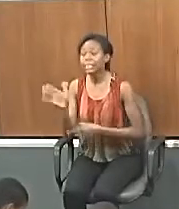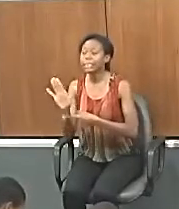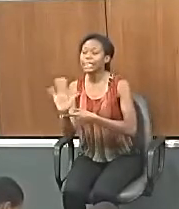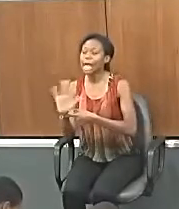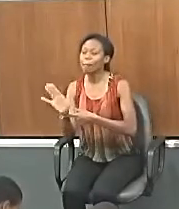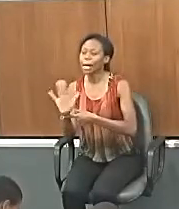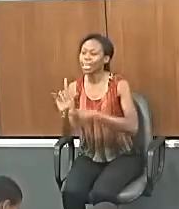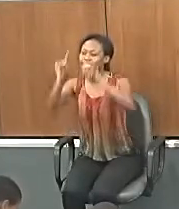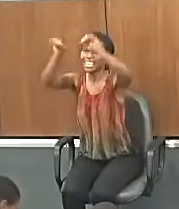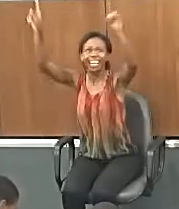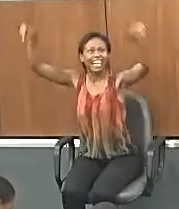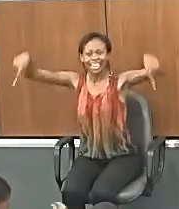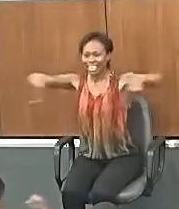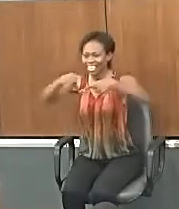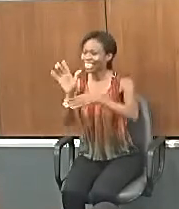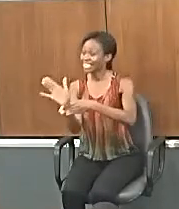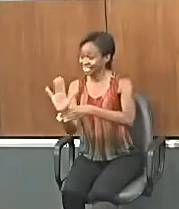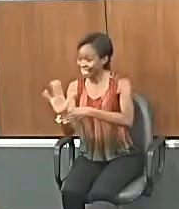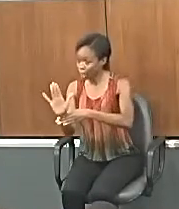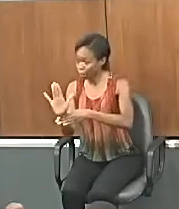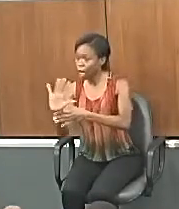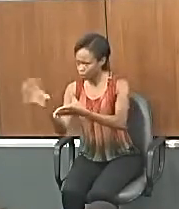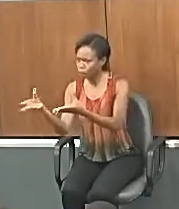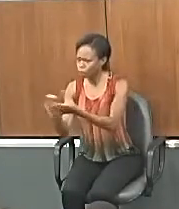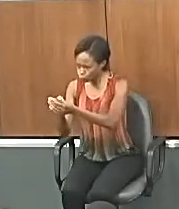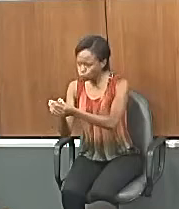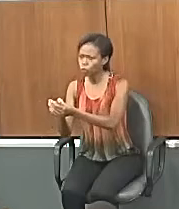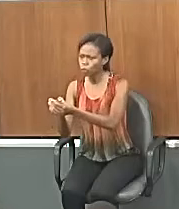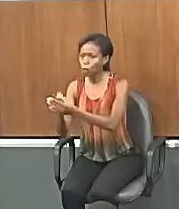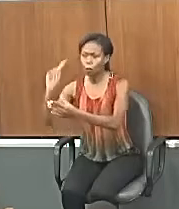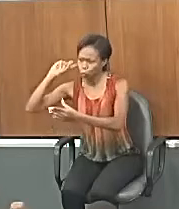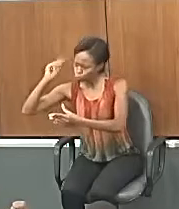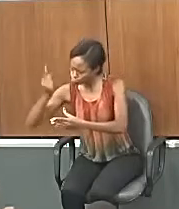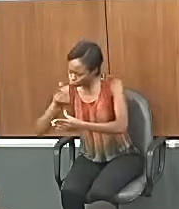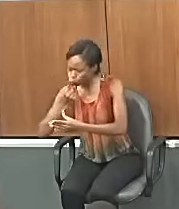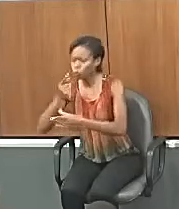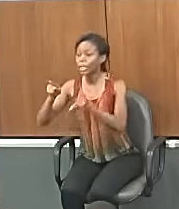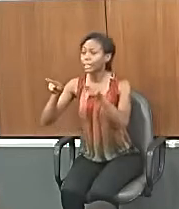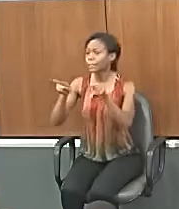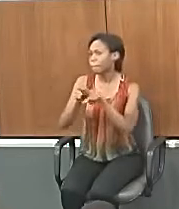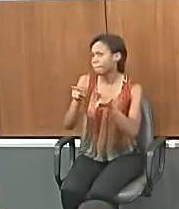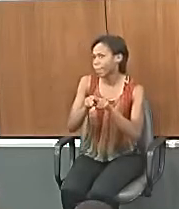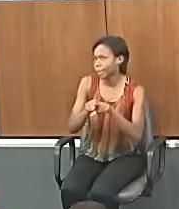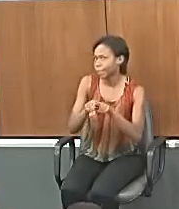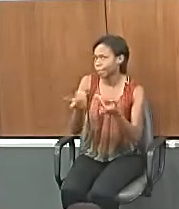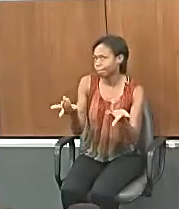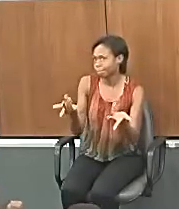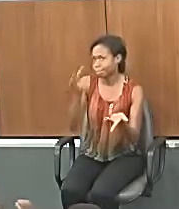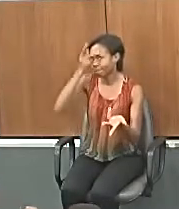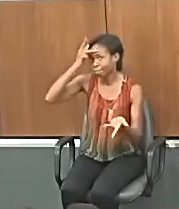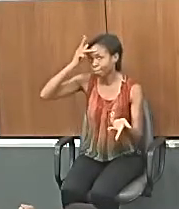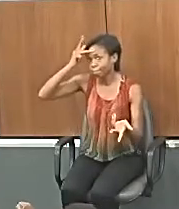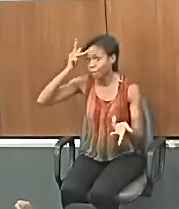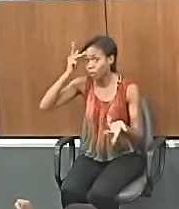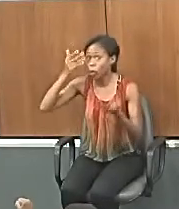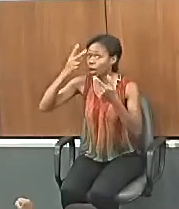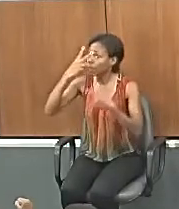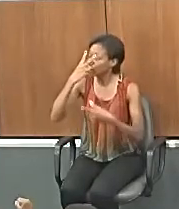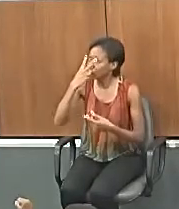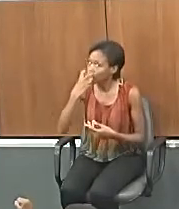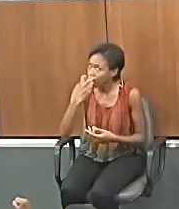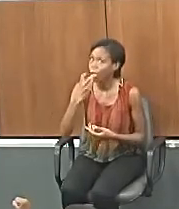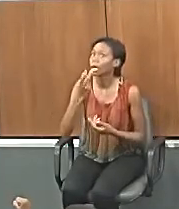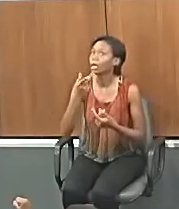sessões de cinema inclusivas tanto para a comunidade surda quanto por exemplo pra o deficiente visual o